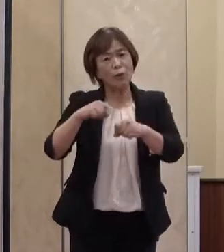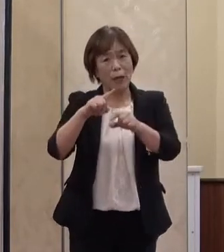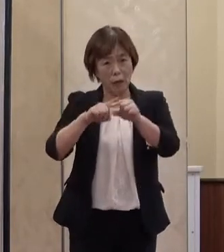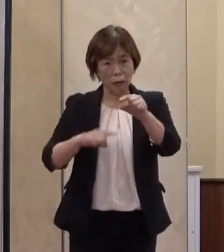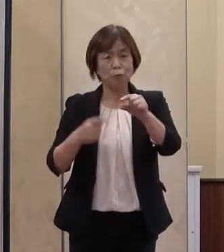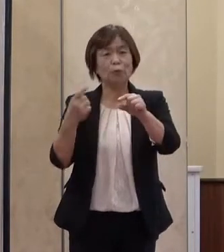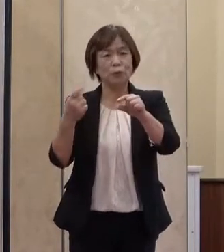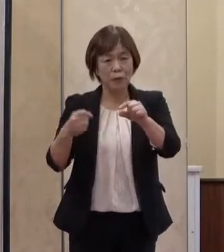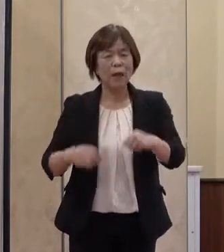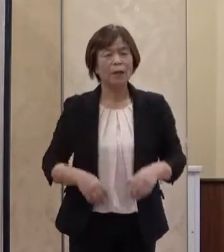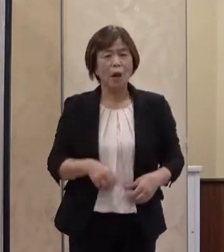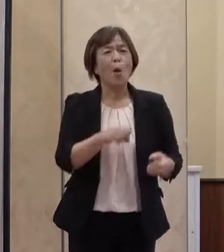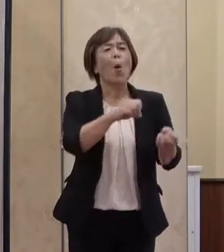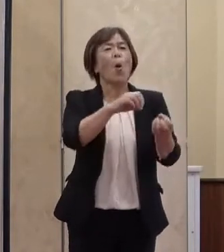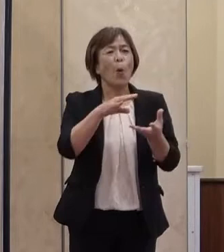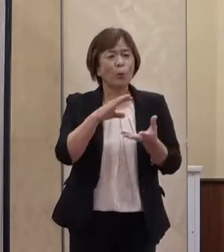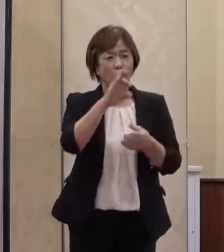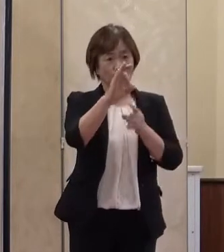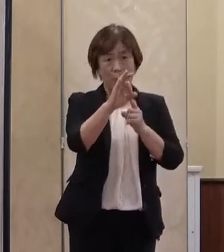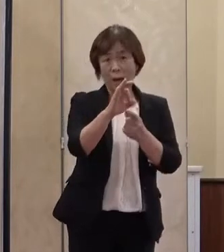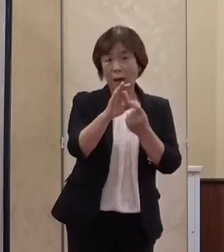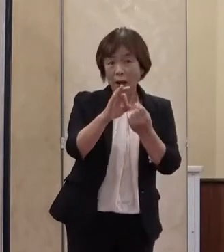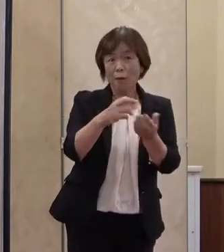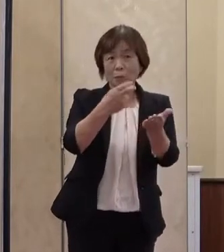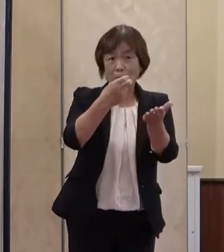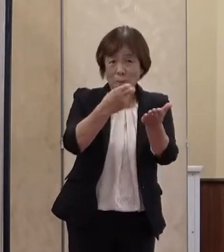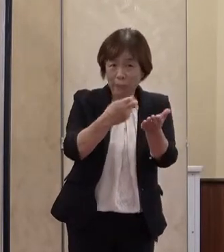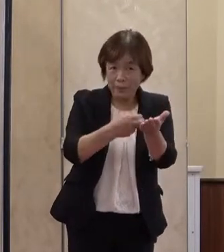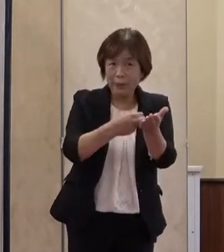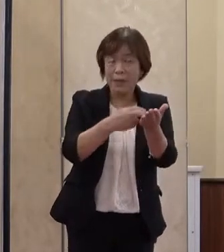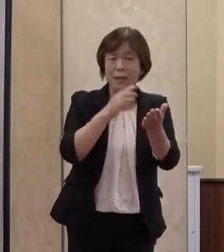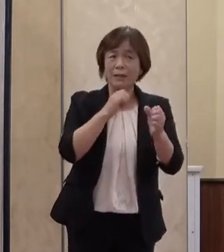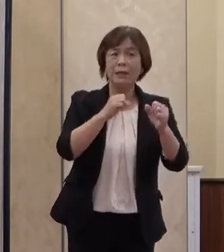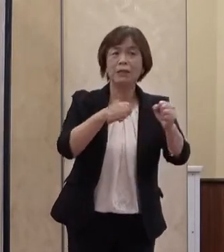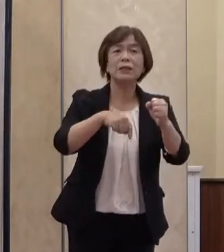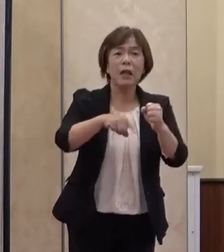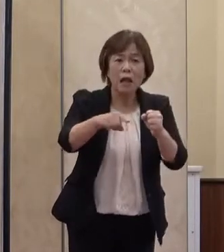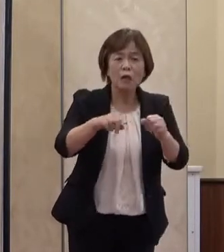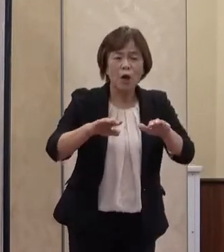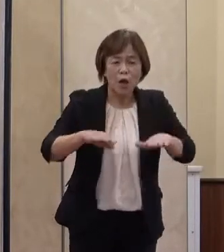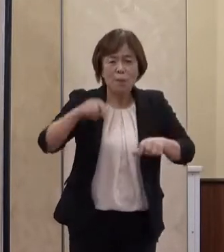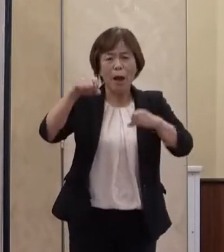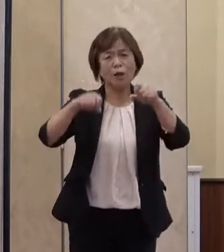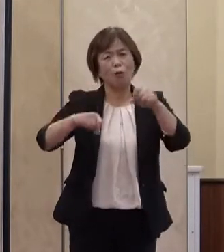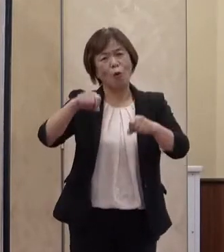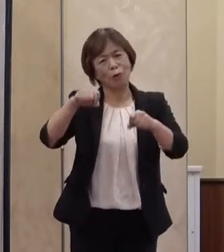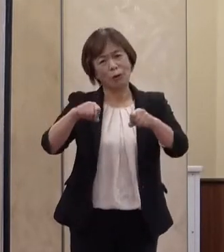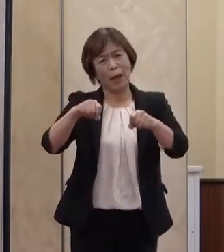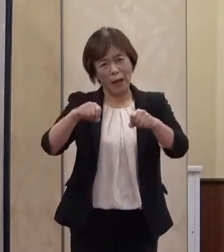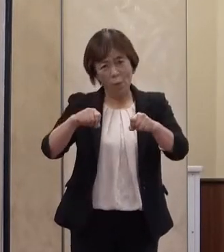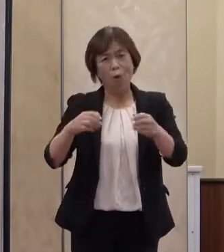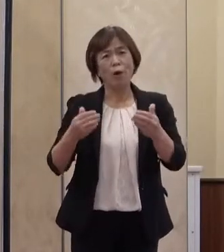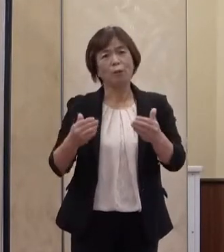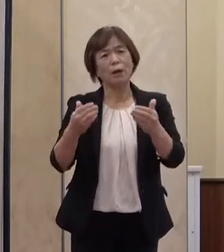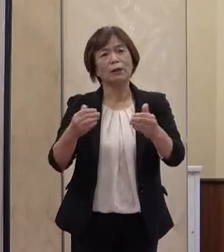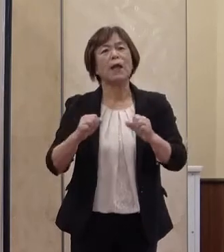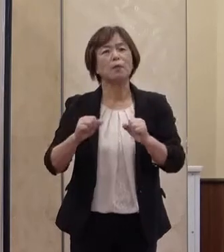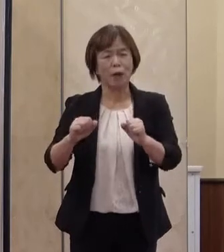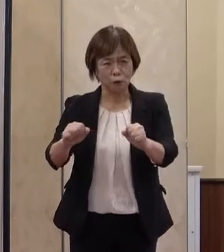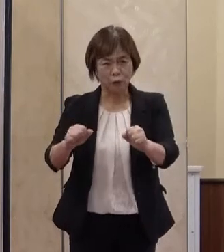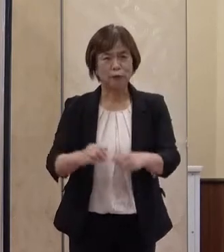ますが、お得な価格で実施できるように今調整をしているところです。